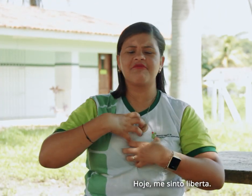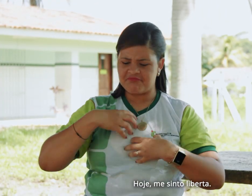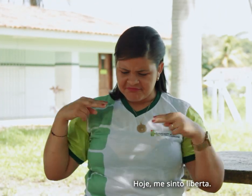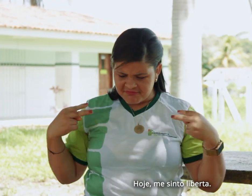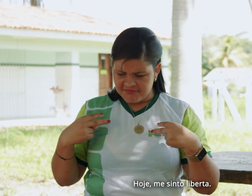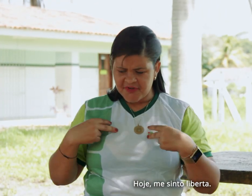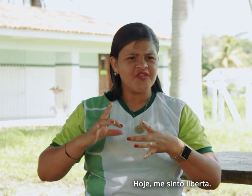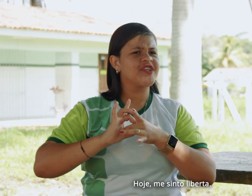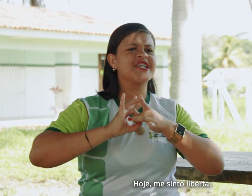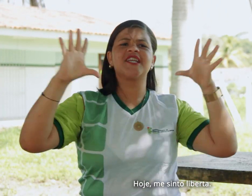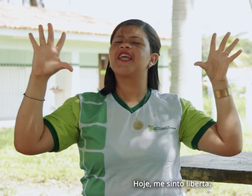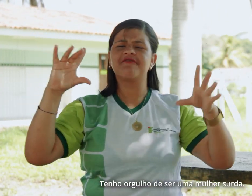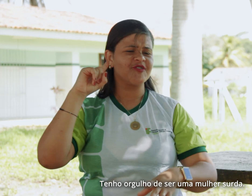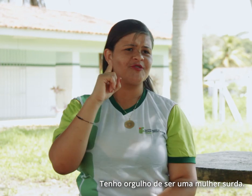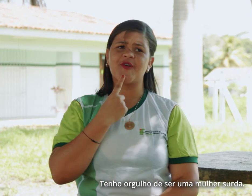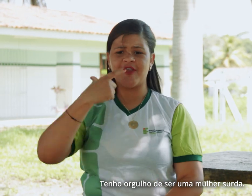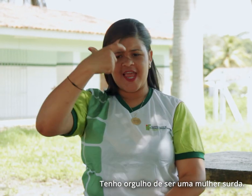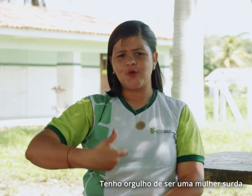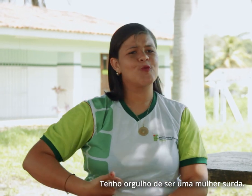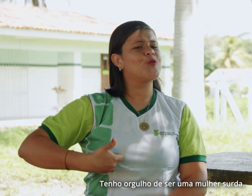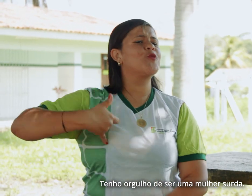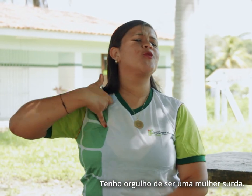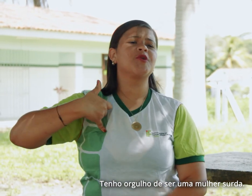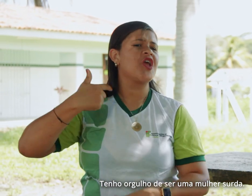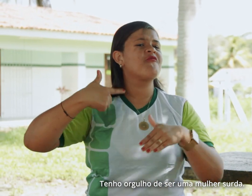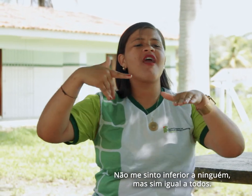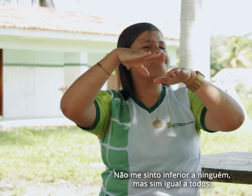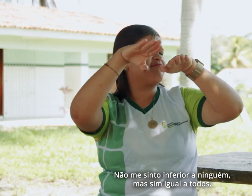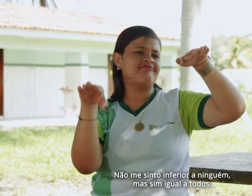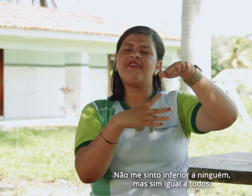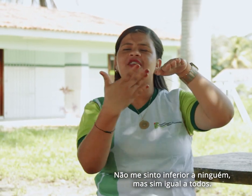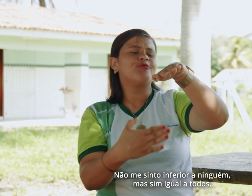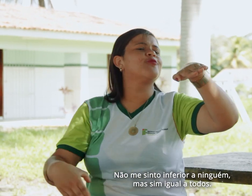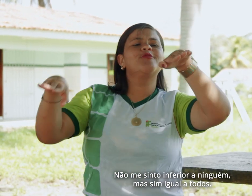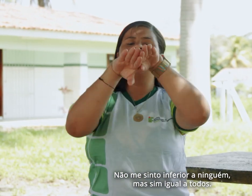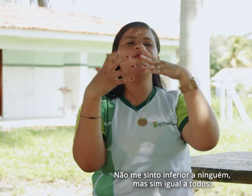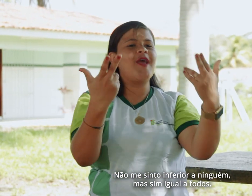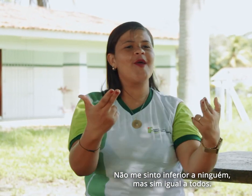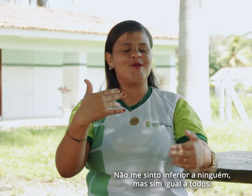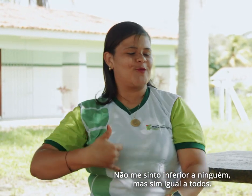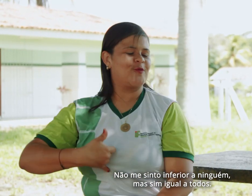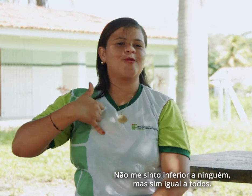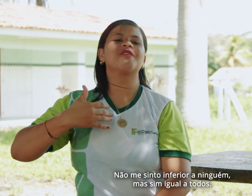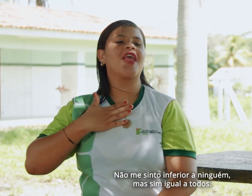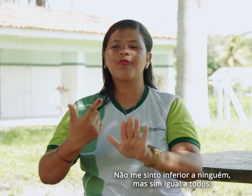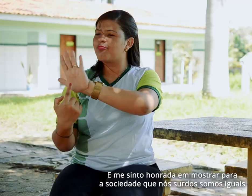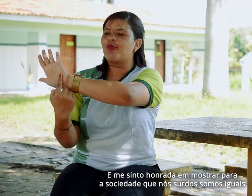Hoje, me sinto liberta. Tenho orgulho de ser uma mulher surda. Não me sinto inferior a ninguém, mas sim igual a todos. E